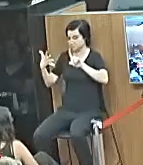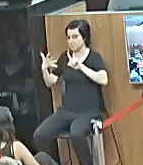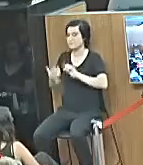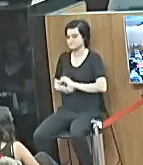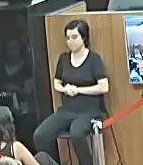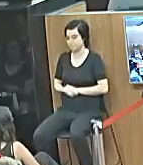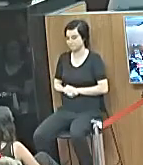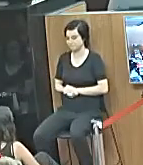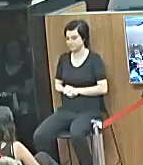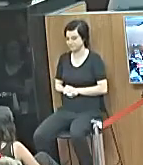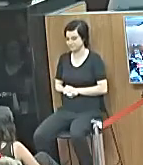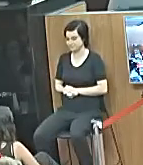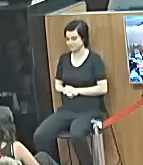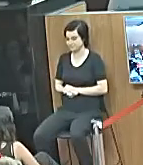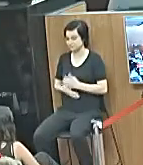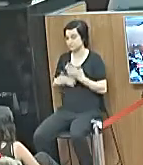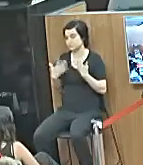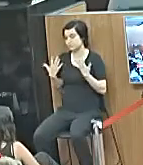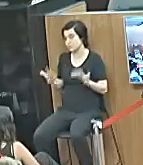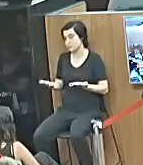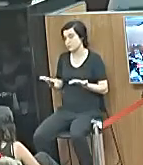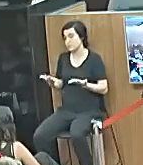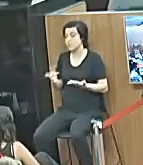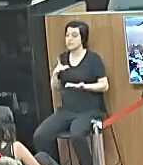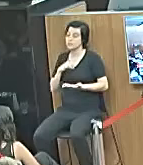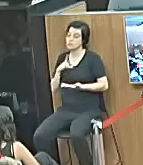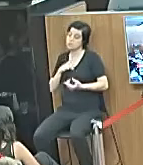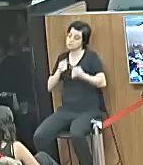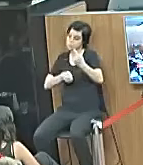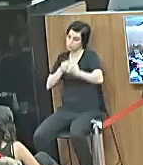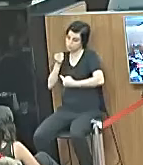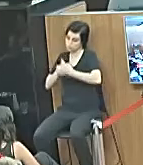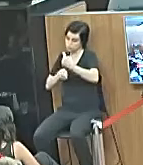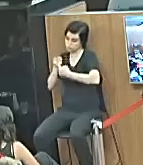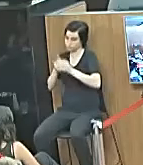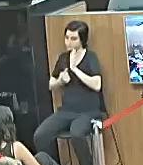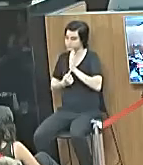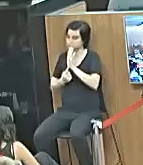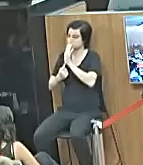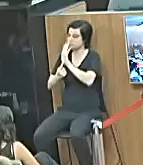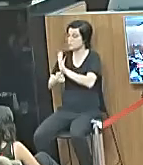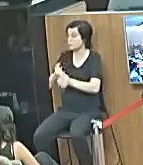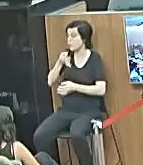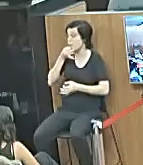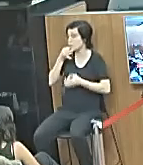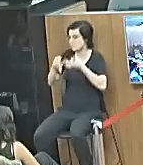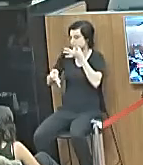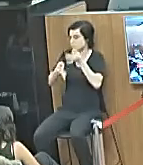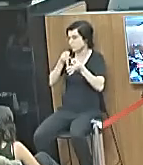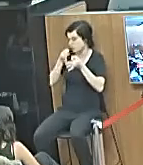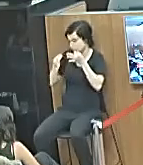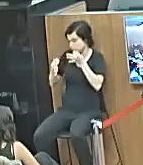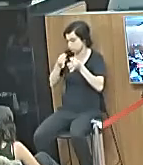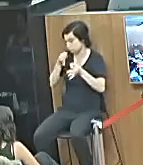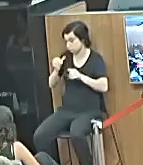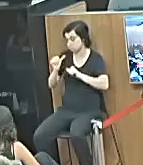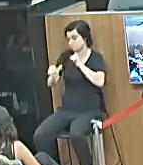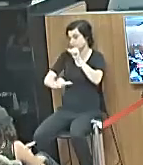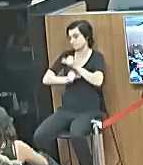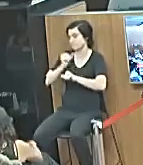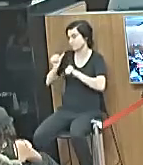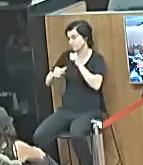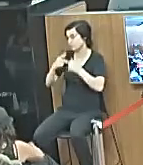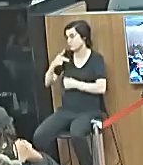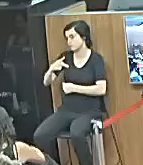como resultado das discussões foram apresentadas sugestões de alteração no